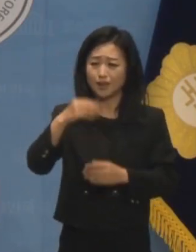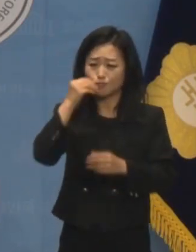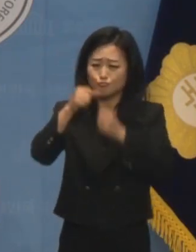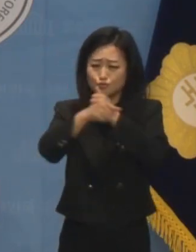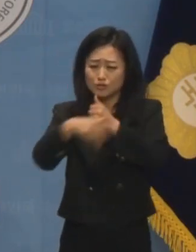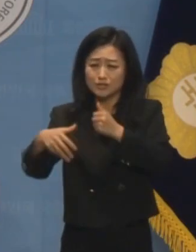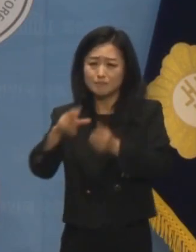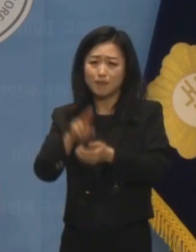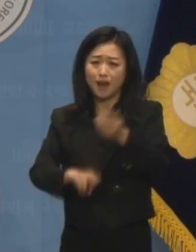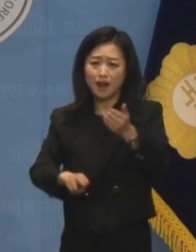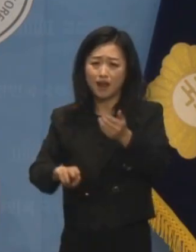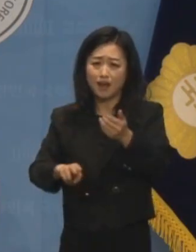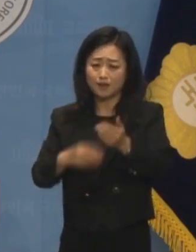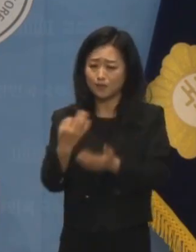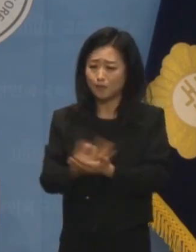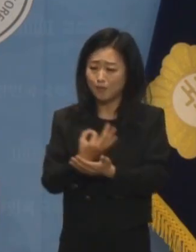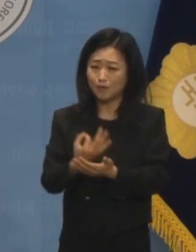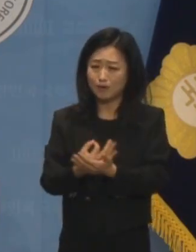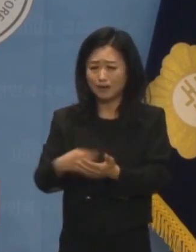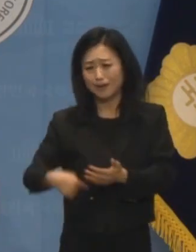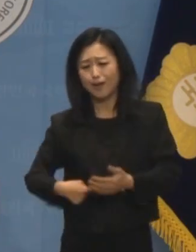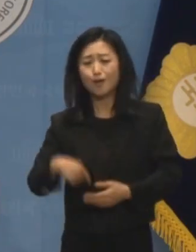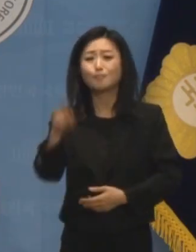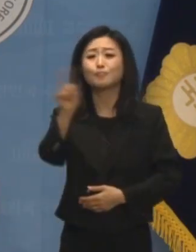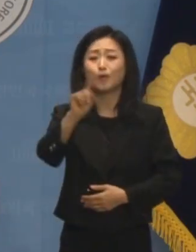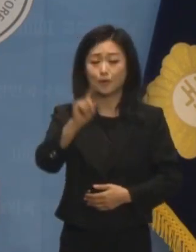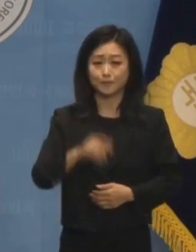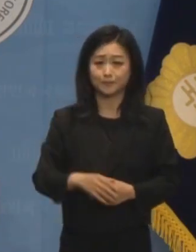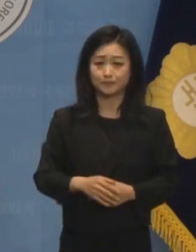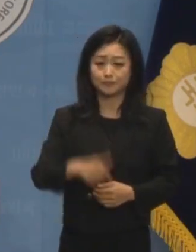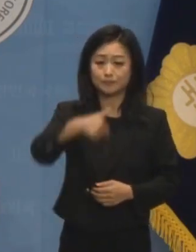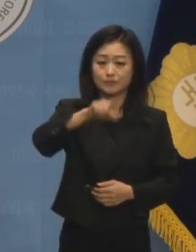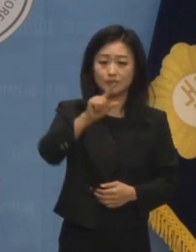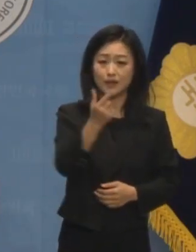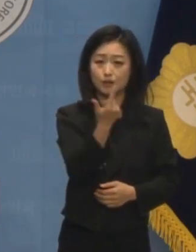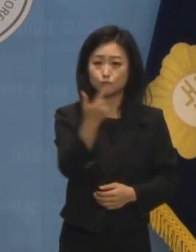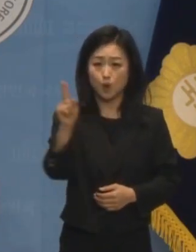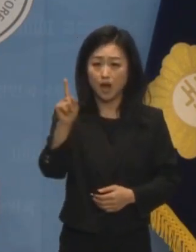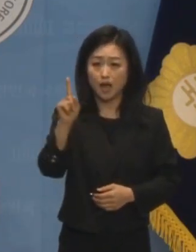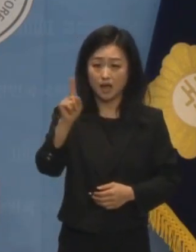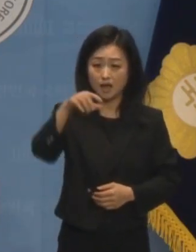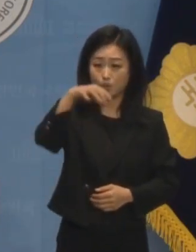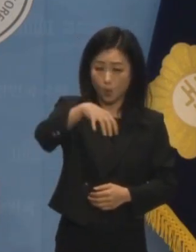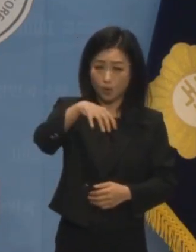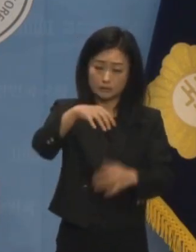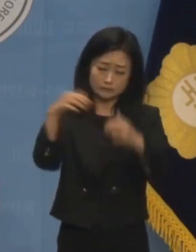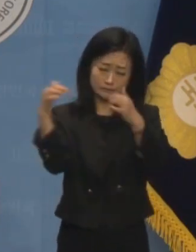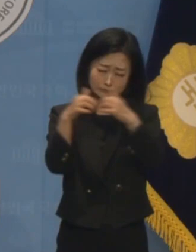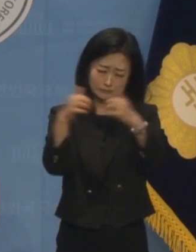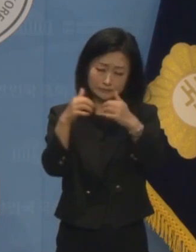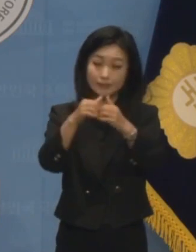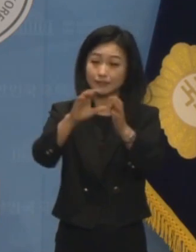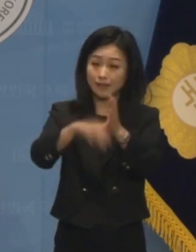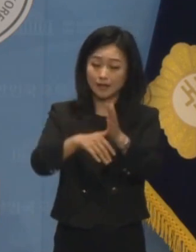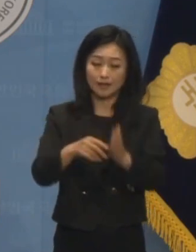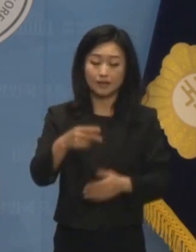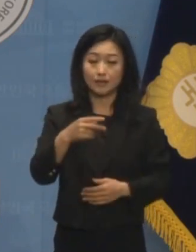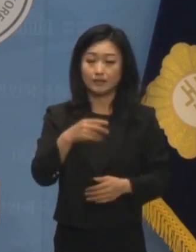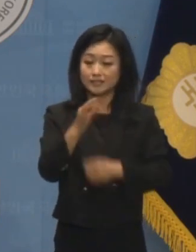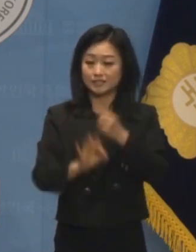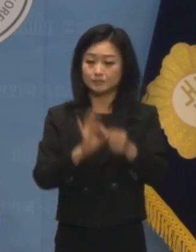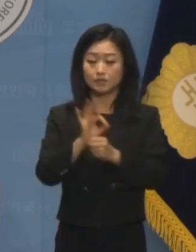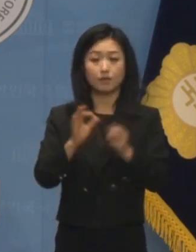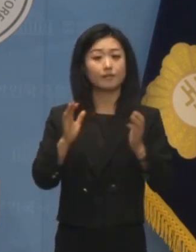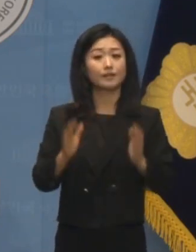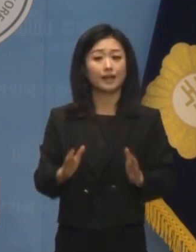되었습니다. 한국은 이스라엘의 가자지구 대규모 학살이 시작된 이후 2023년까지 10년